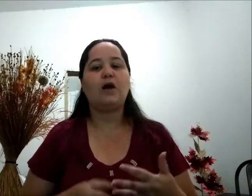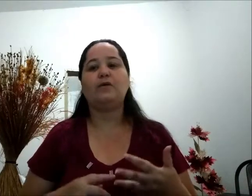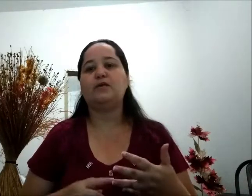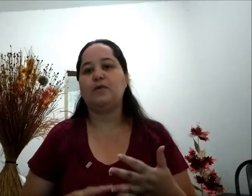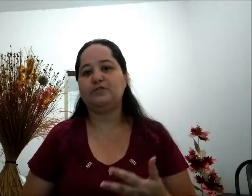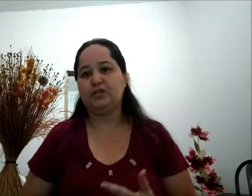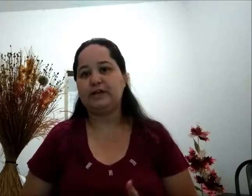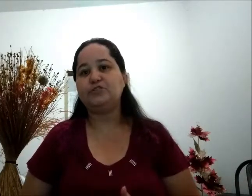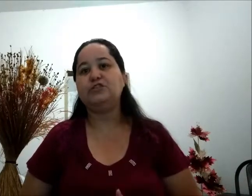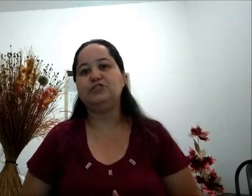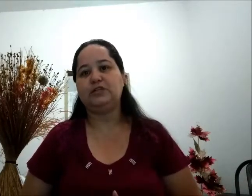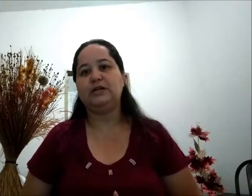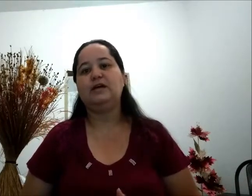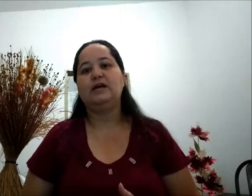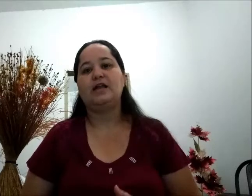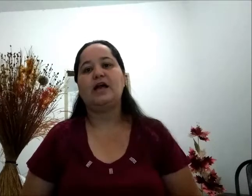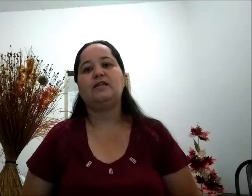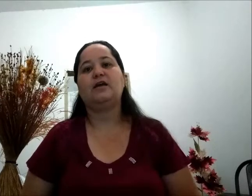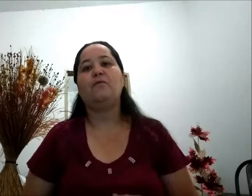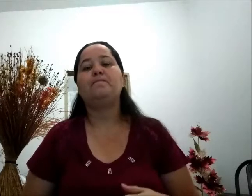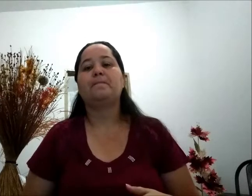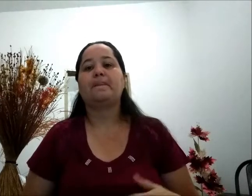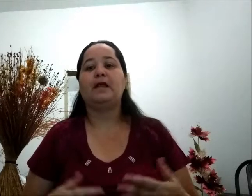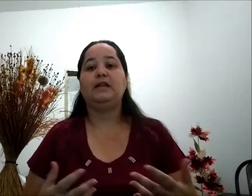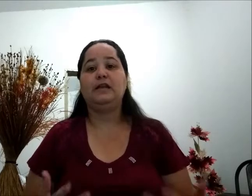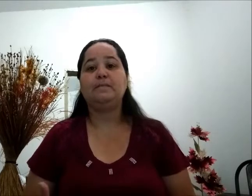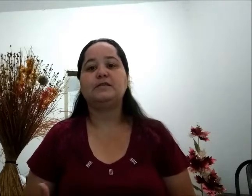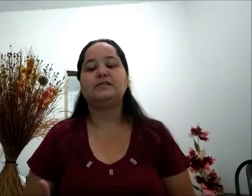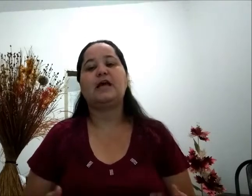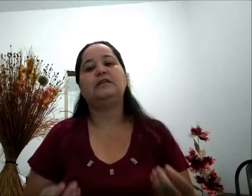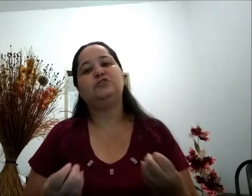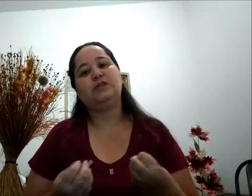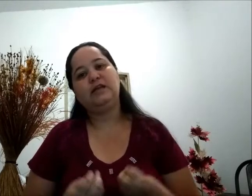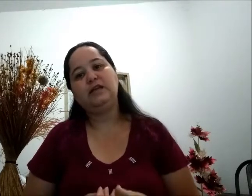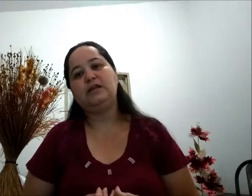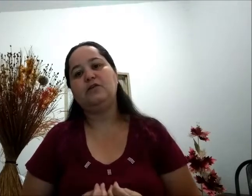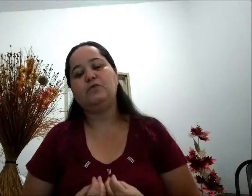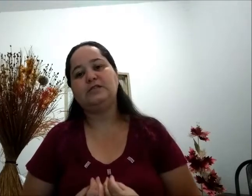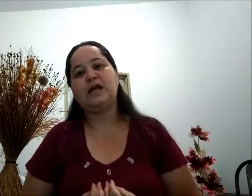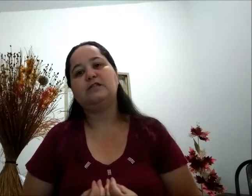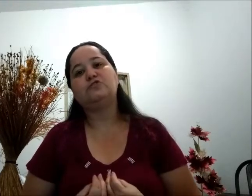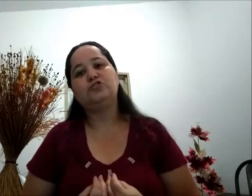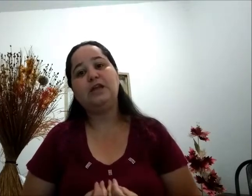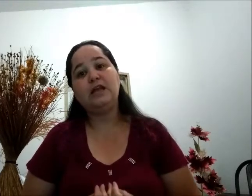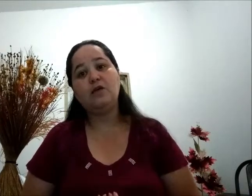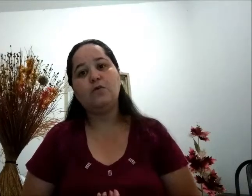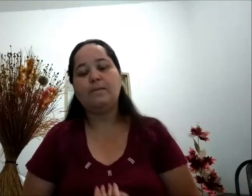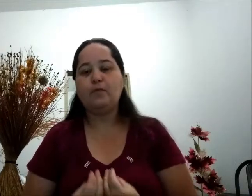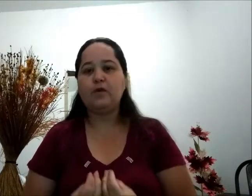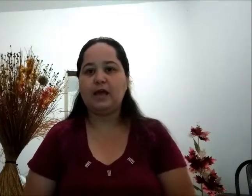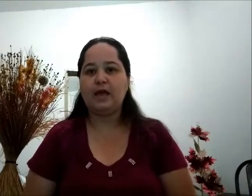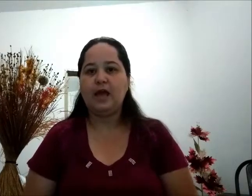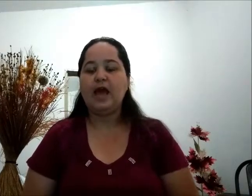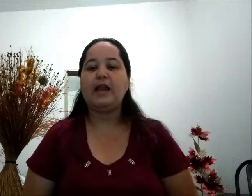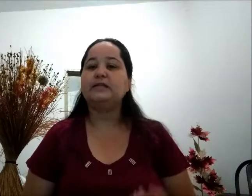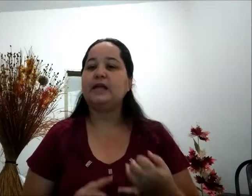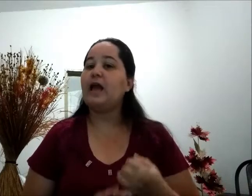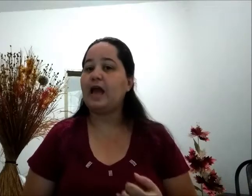a linguagem artística. Né? Então, a Libras, ela adquire o status de língua, porque ela tem